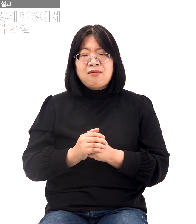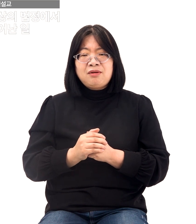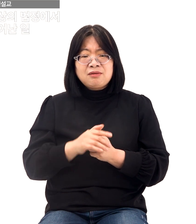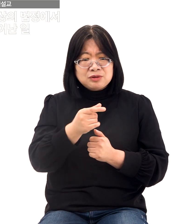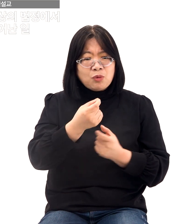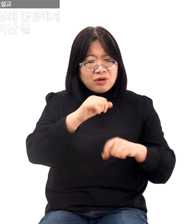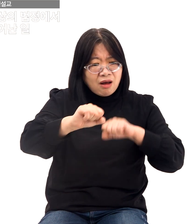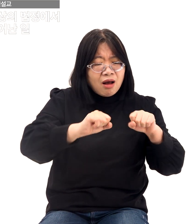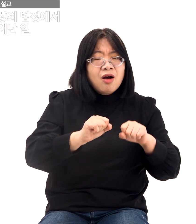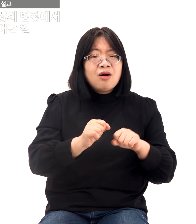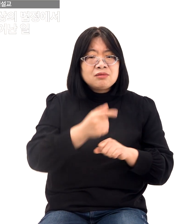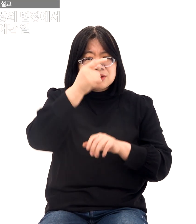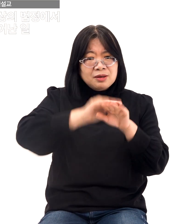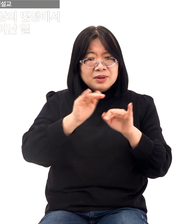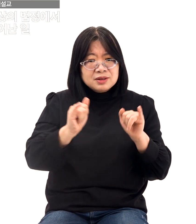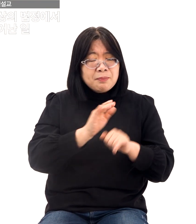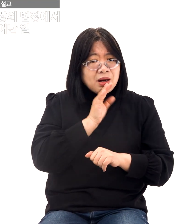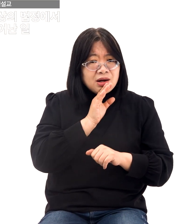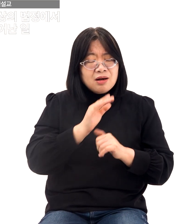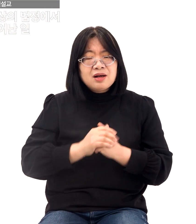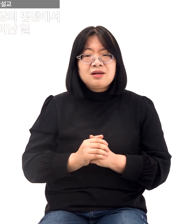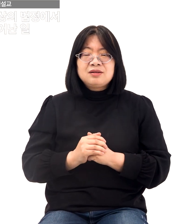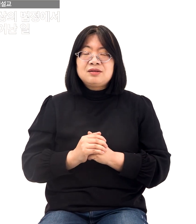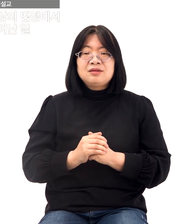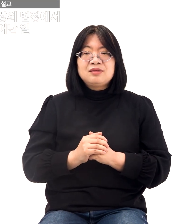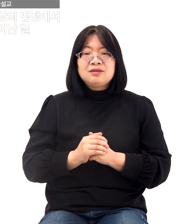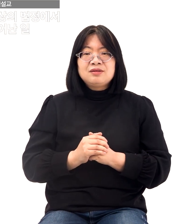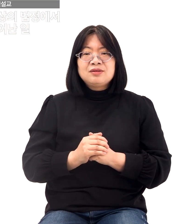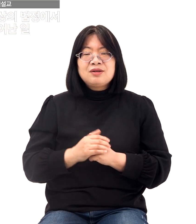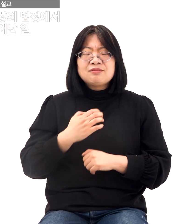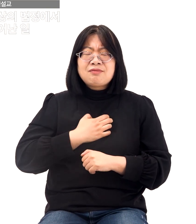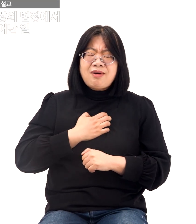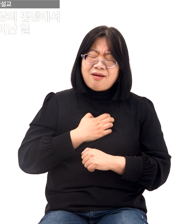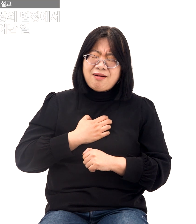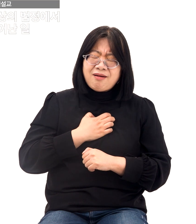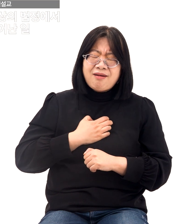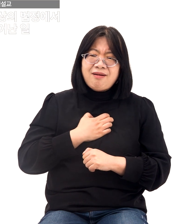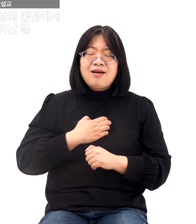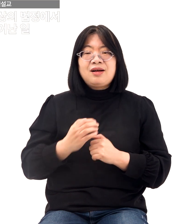그러고도 예배자야? 그러면 더 괴로워요.